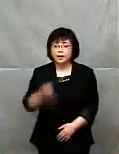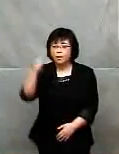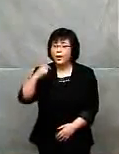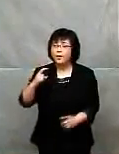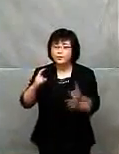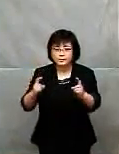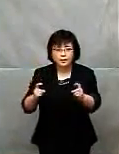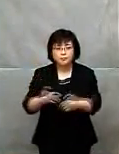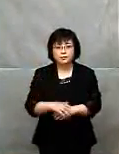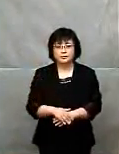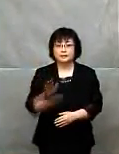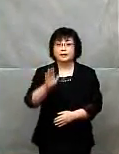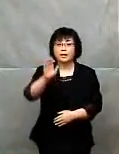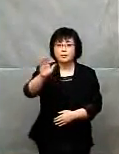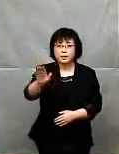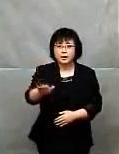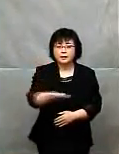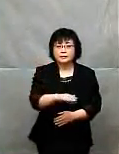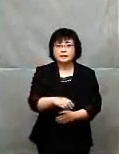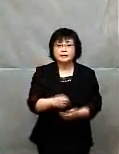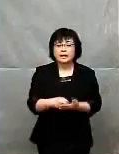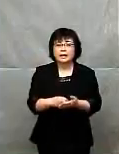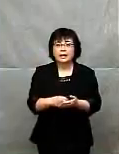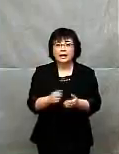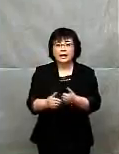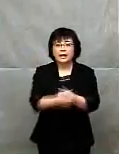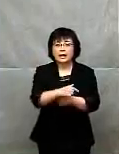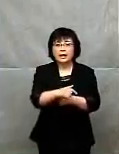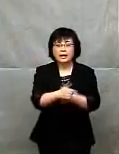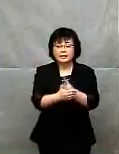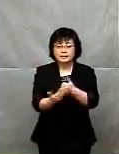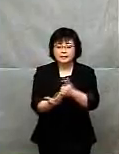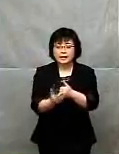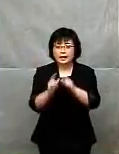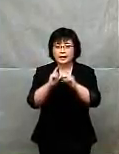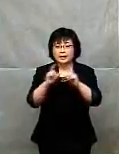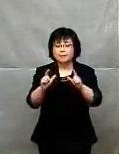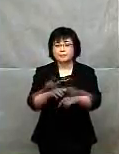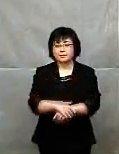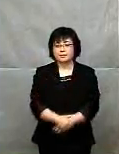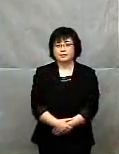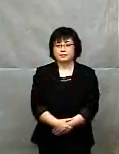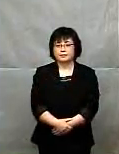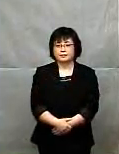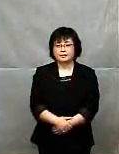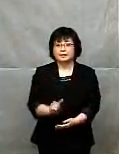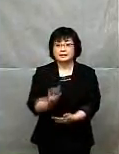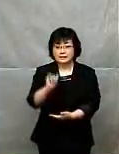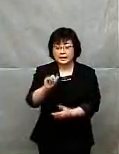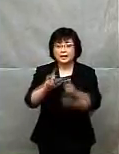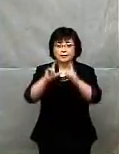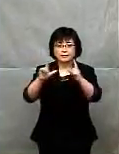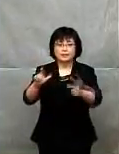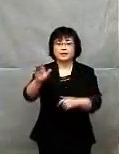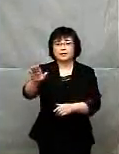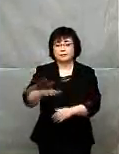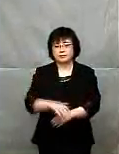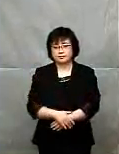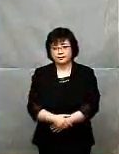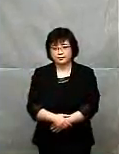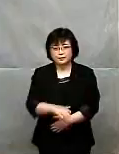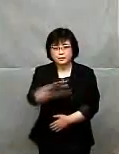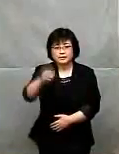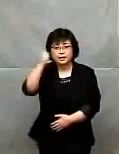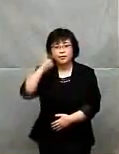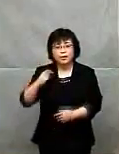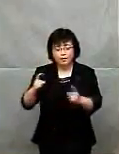おはようございます。ただいまから定例記者会見を始めさせていただきます。はじめに知事から発言がございます。 皆